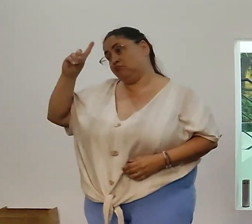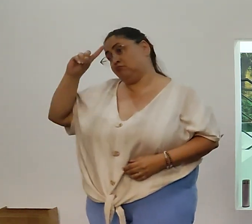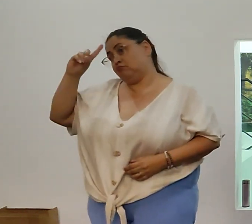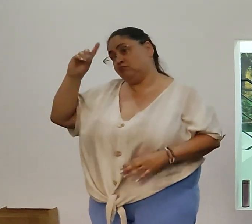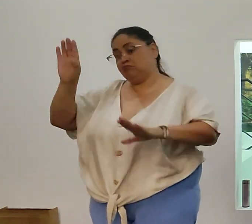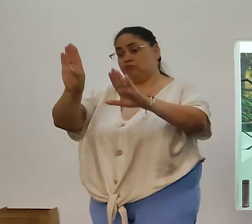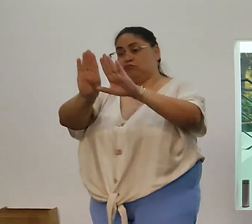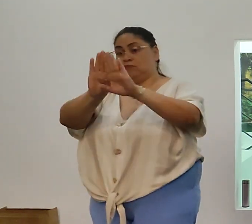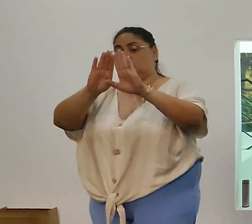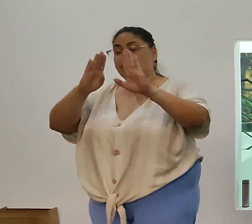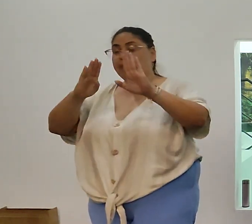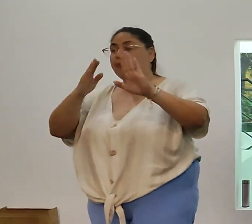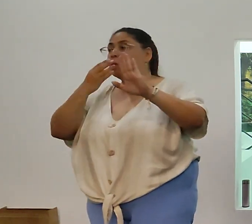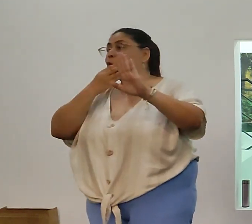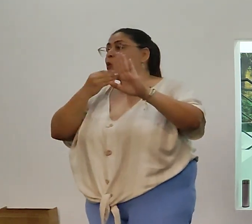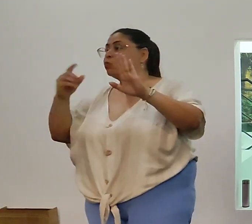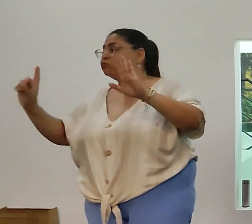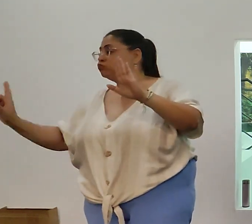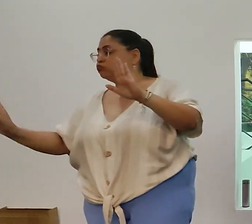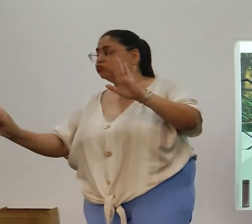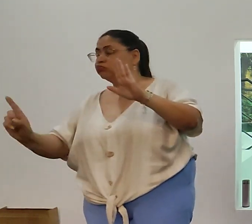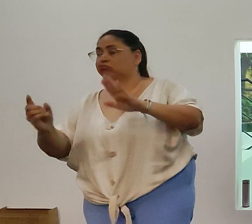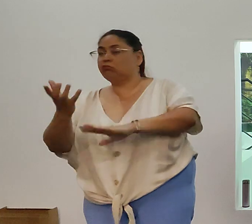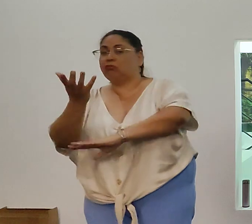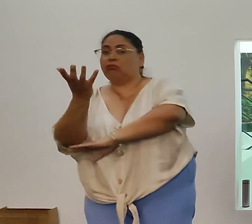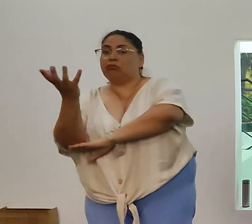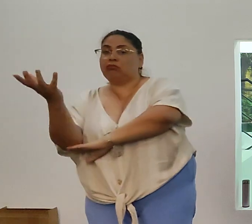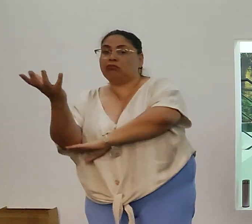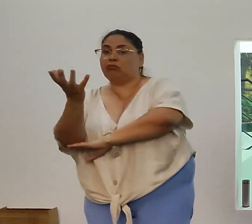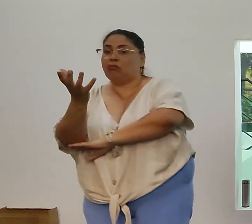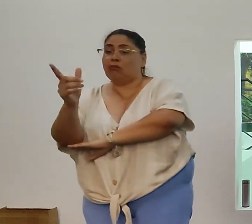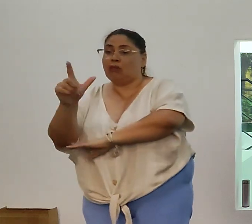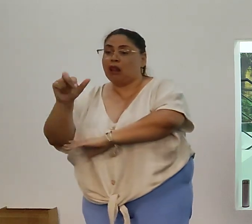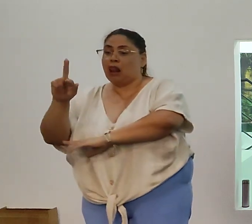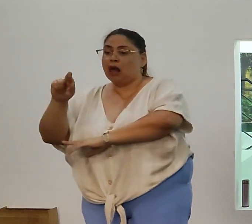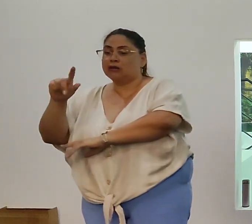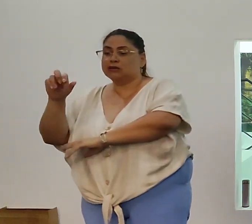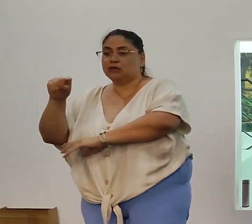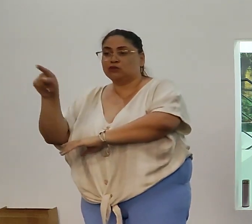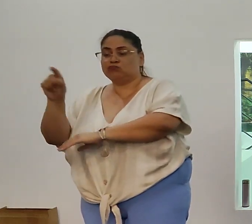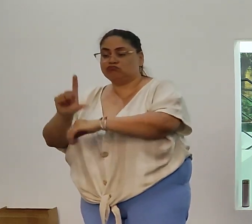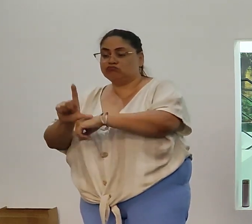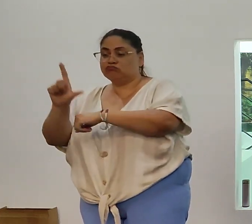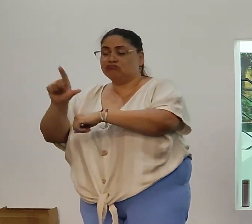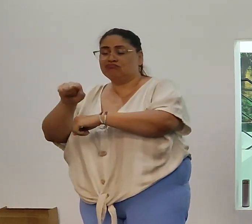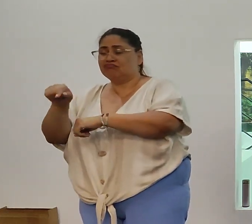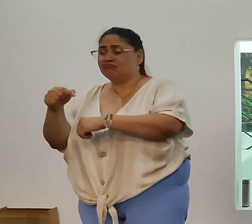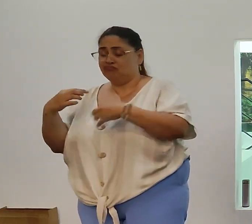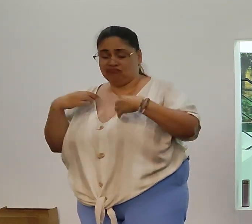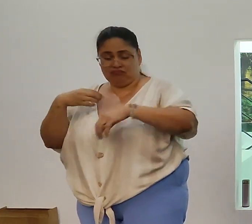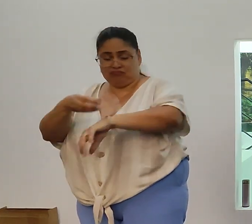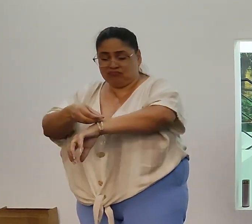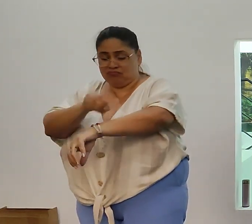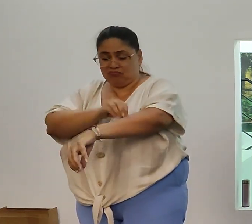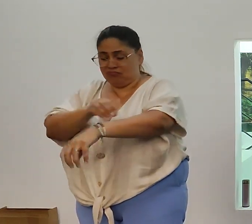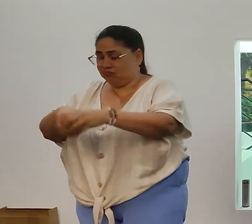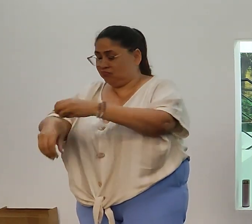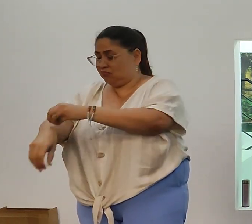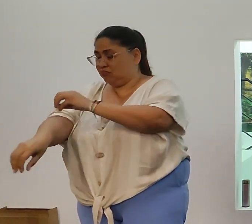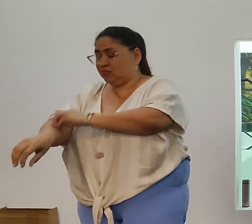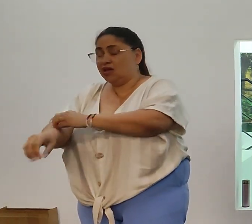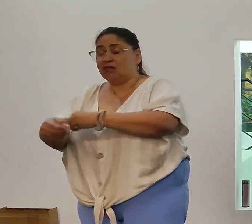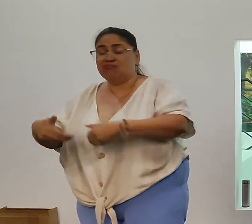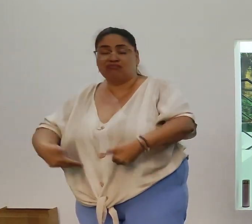seu portão fora deixado um mendigo chamado Lázaro, coberto de chagas. Este ansiava comer